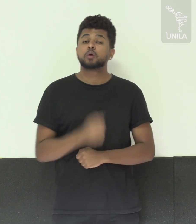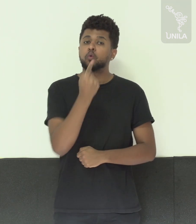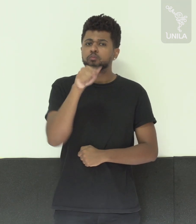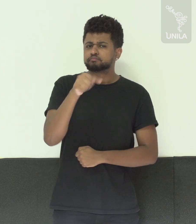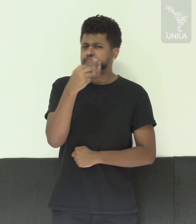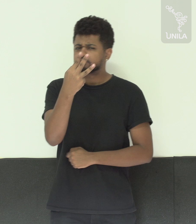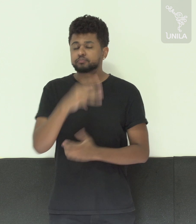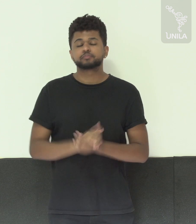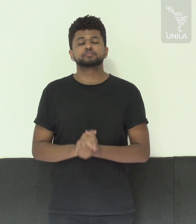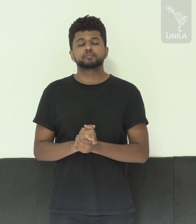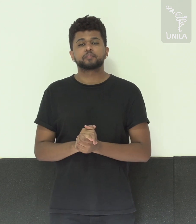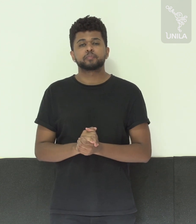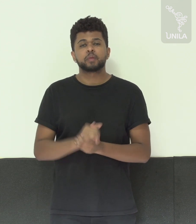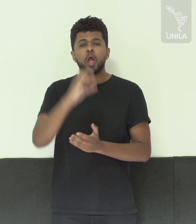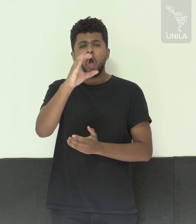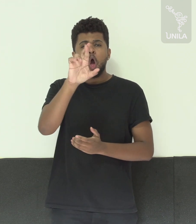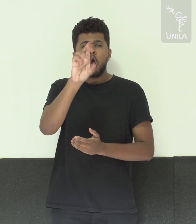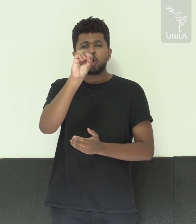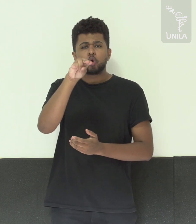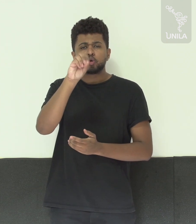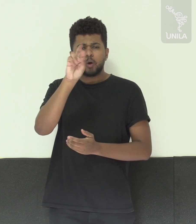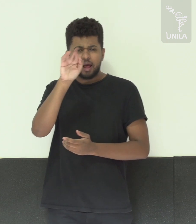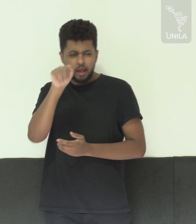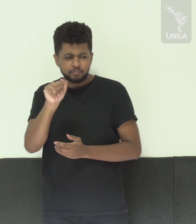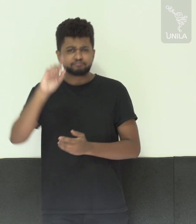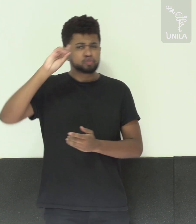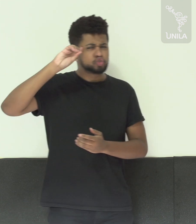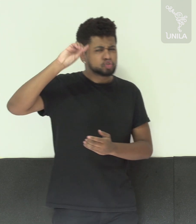1.3. O cronograma contendo datas das